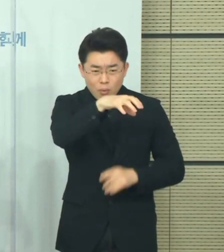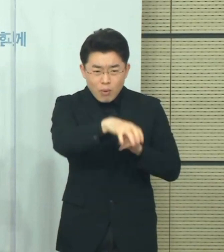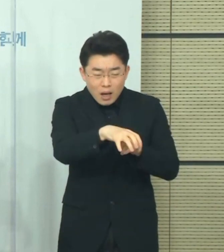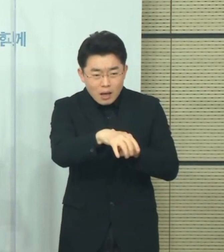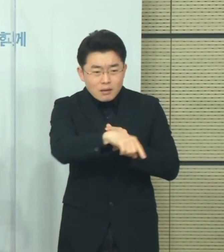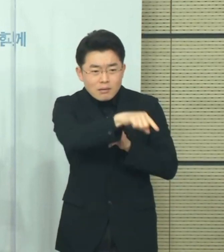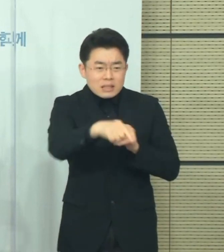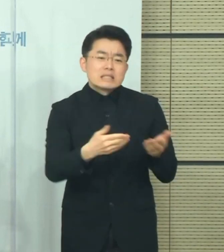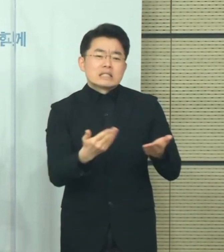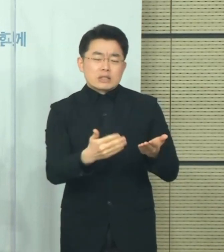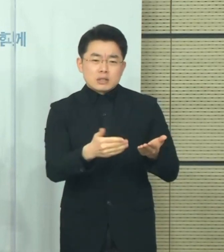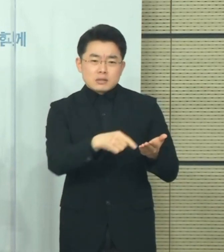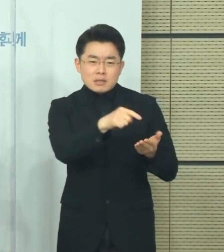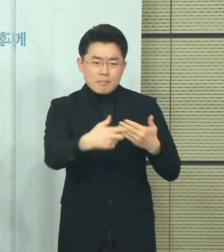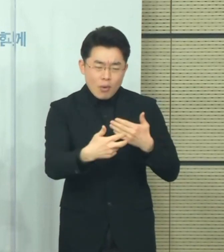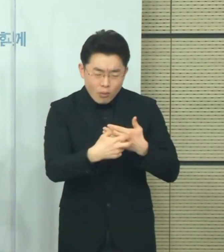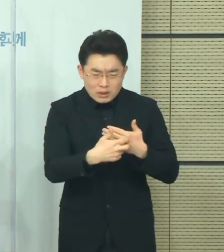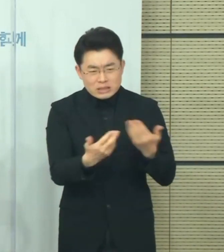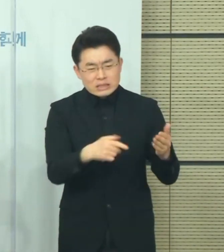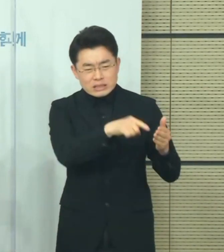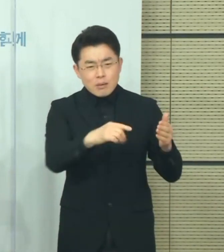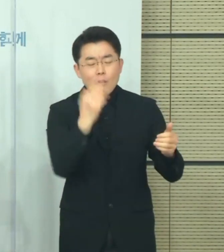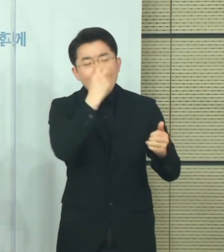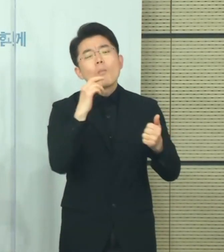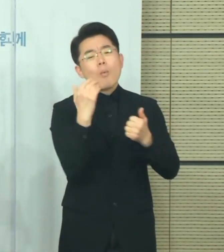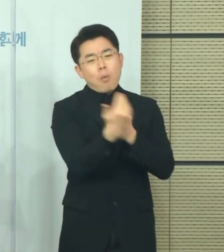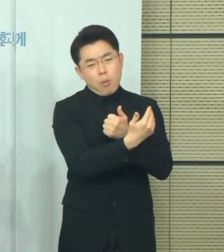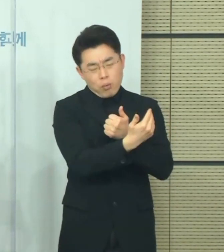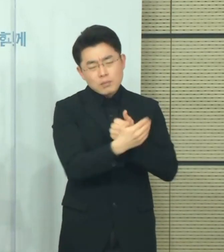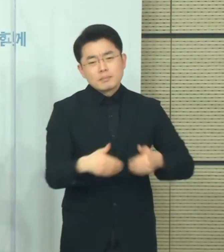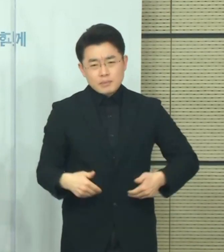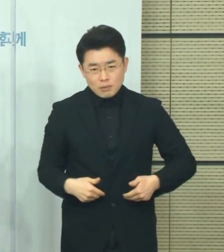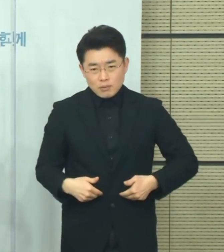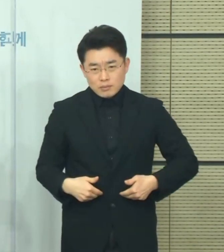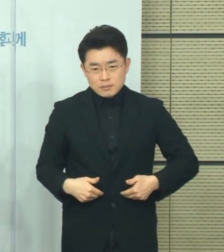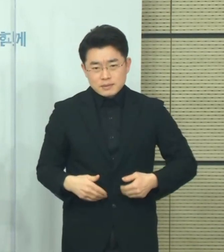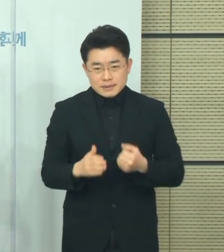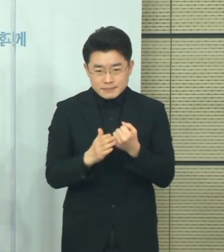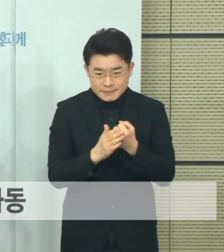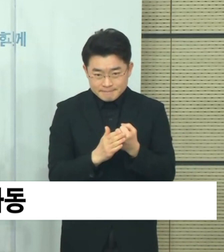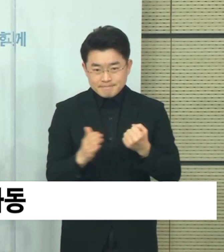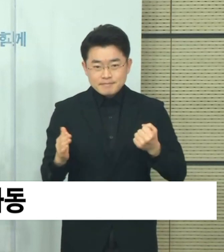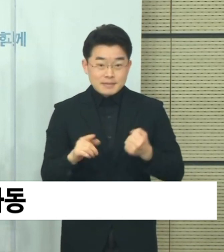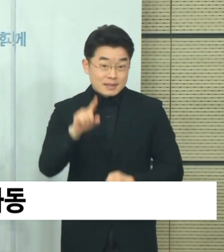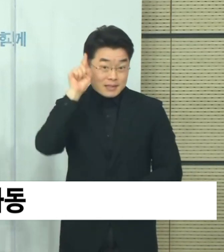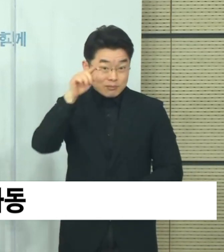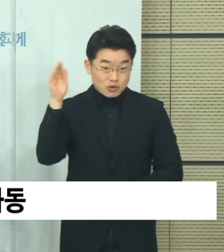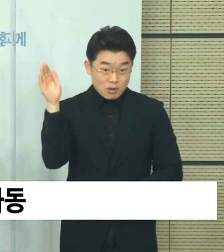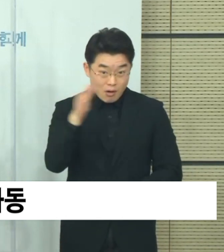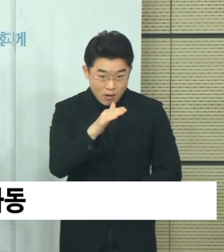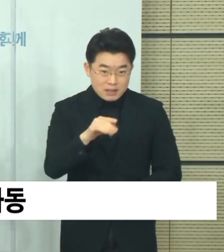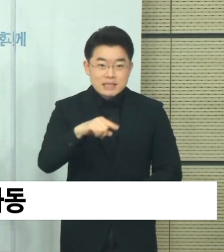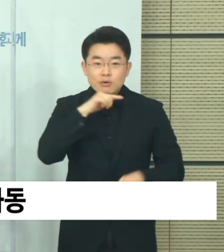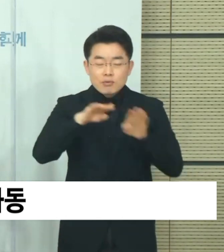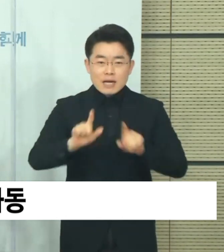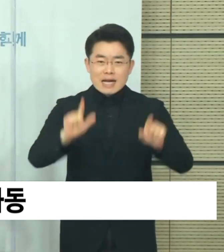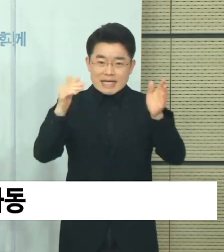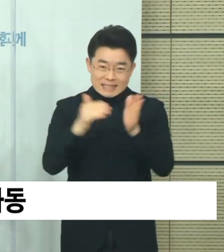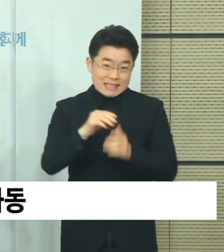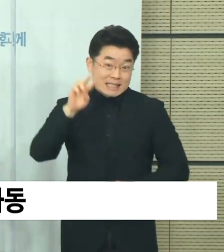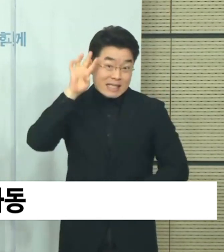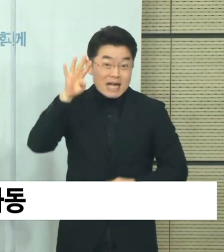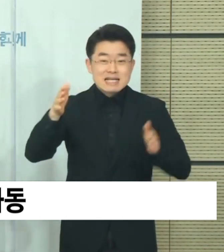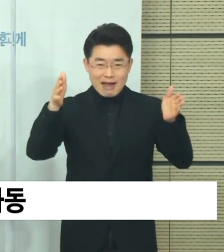일하고 계신 의료진을 보호하고 검사자 에 안전을 지키기 위해 내일부터 일 10가지 나의